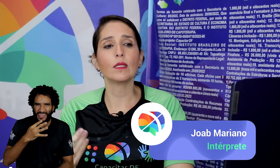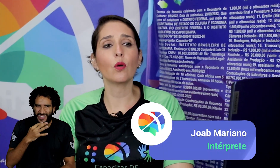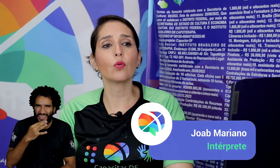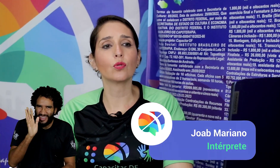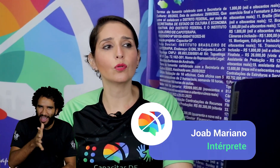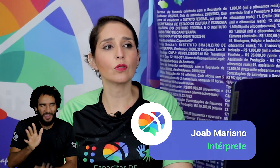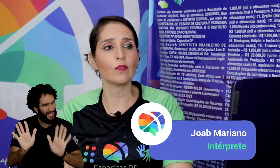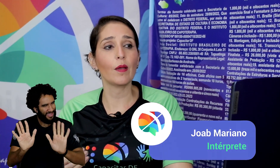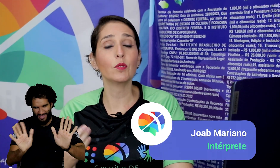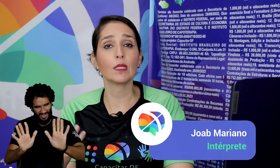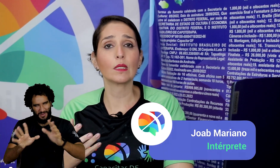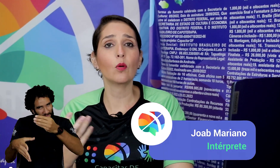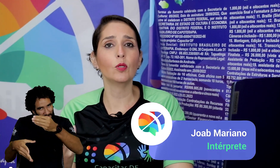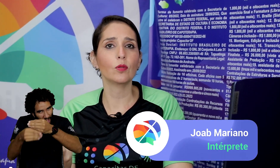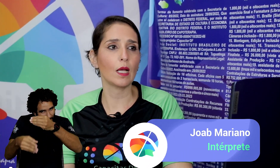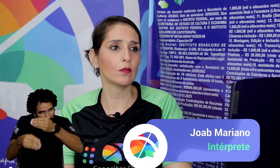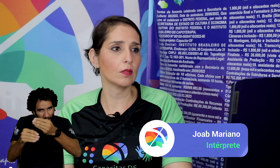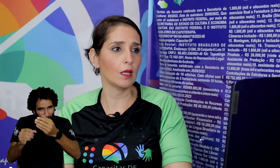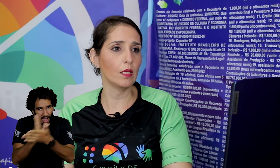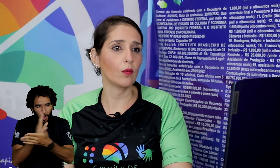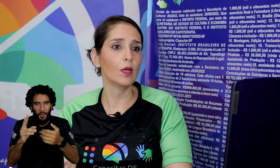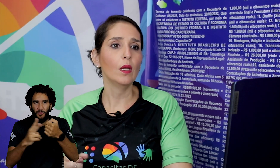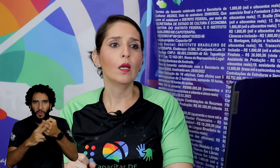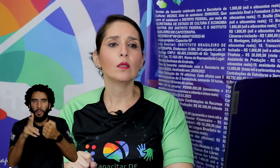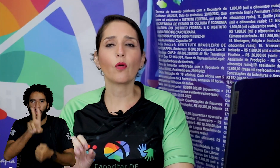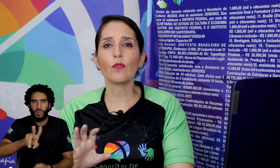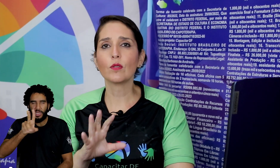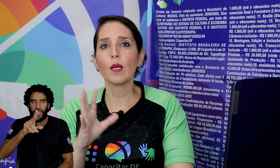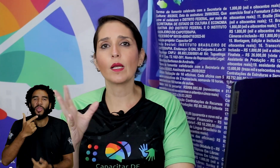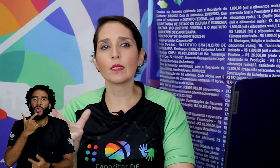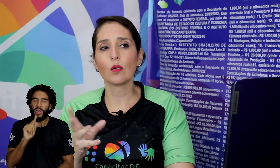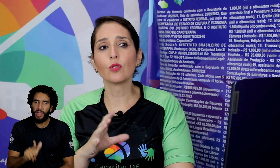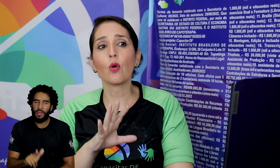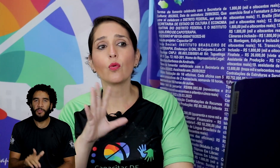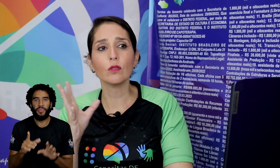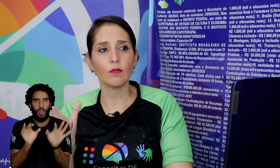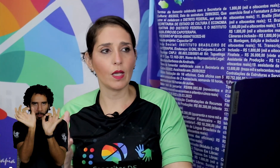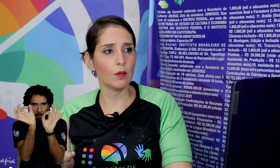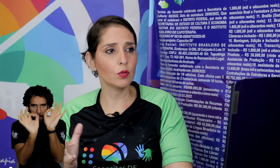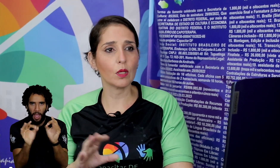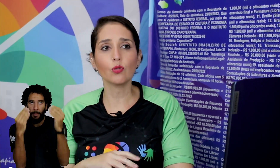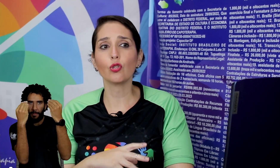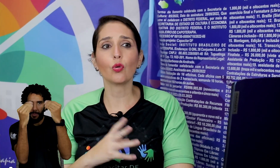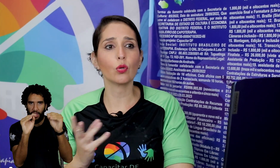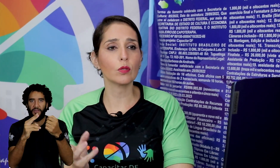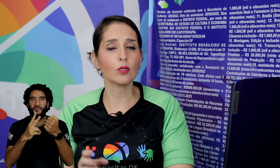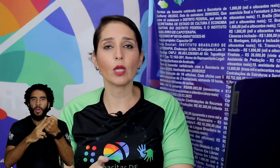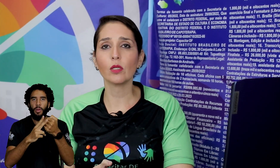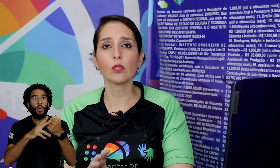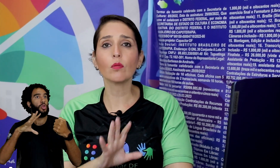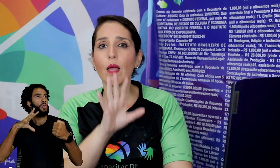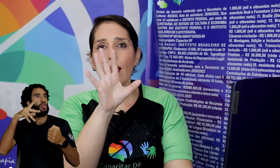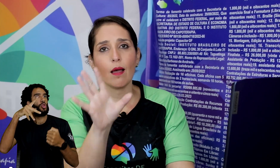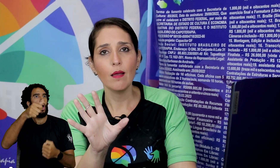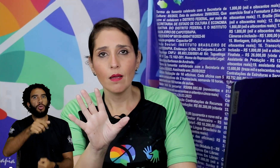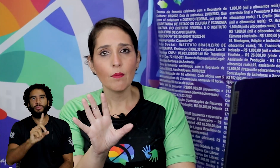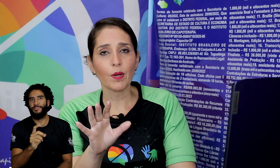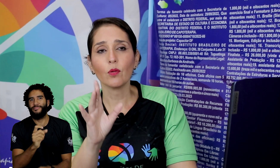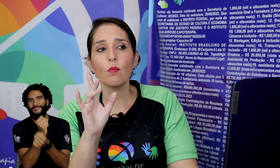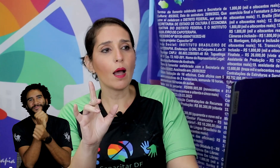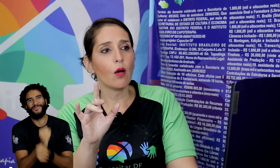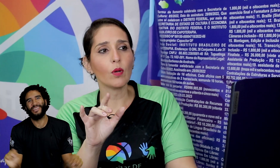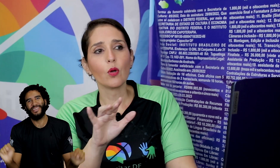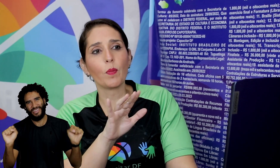precisa conhecer alguns outros verbos que são muito usados na língua. Então, fiz uma relação de alguns verbos, não de todos. Gente, não dá